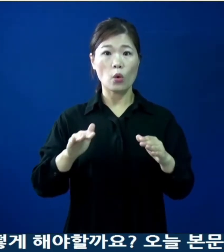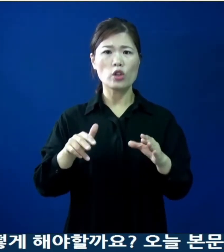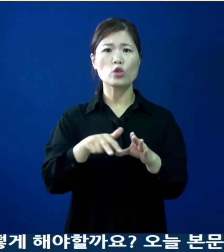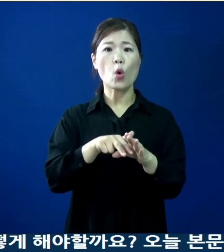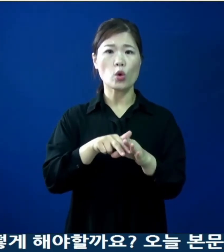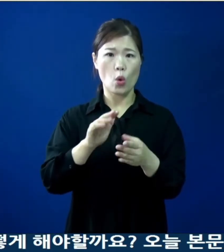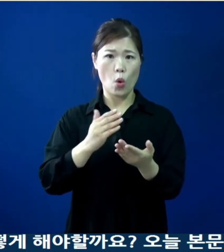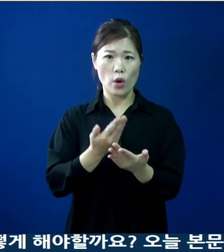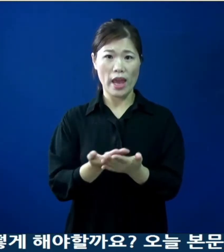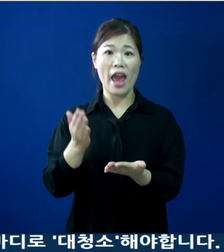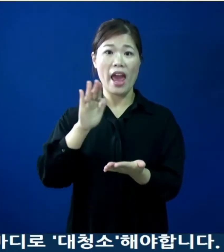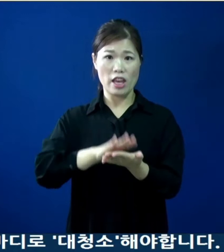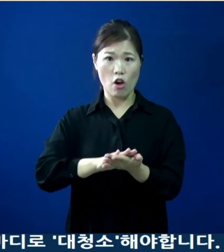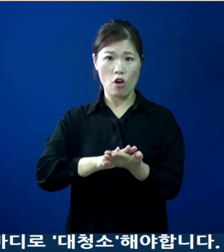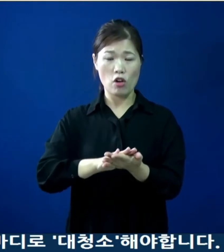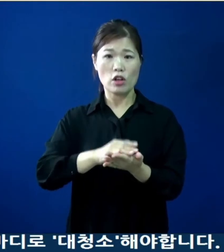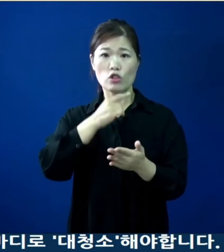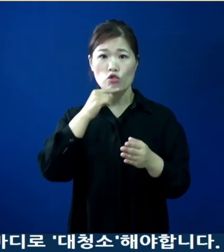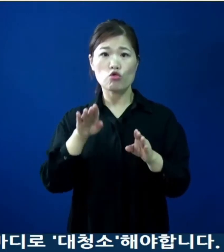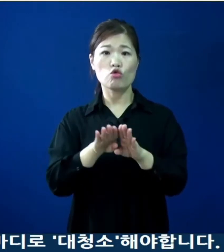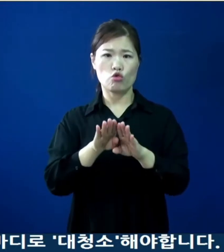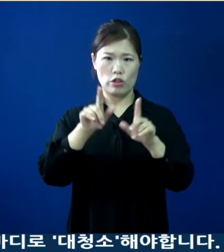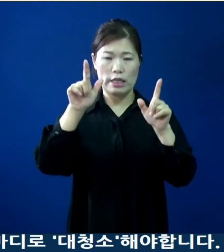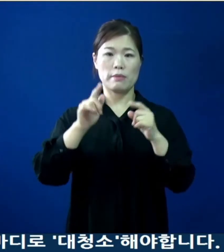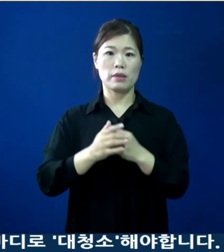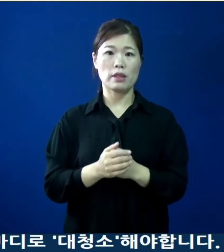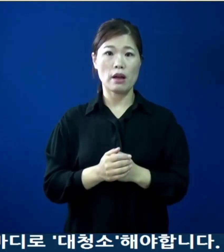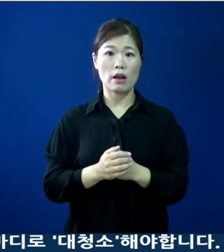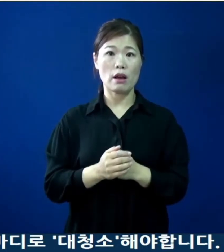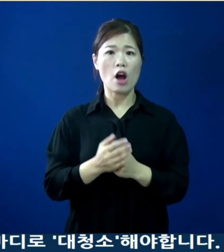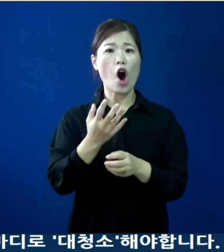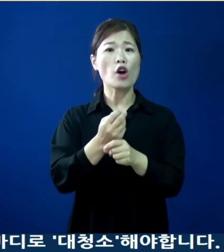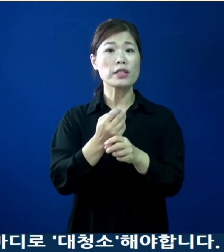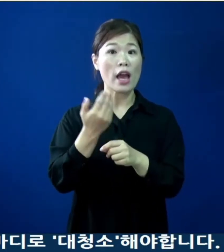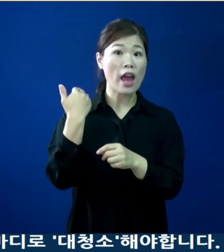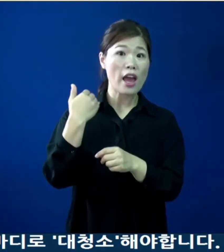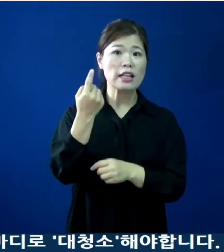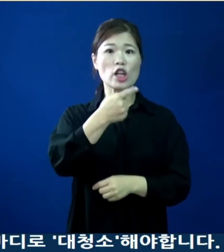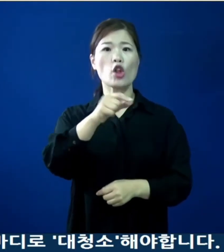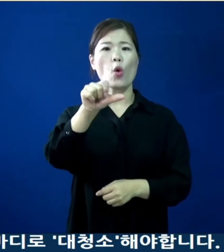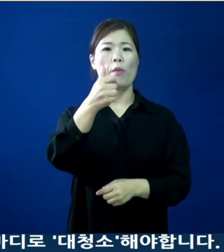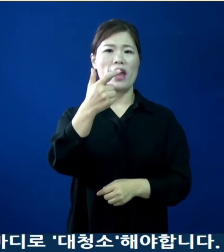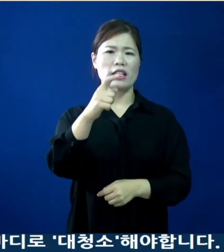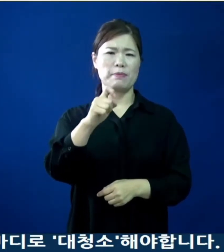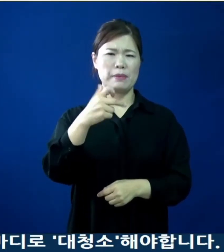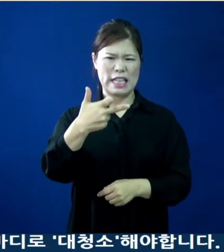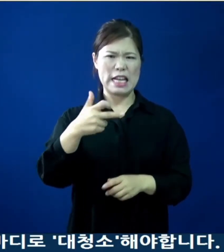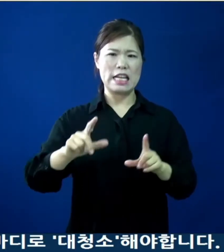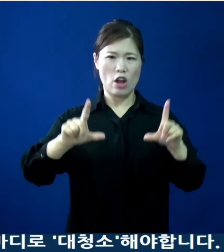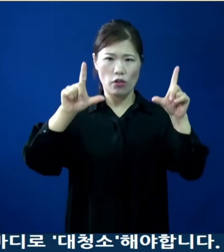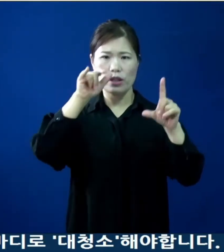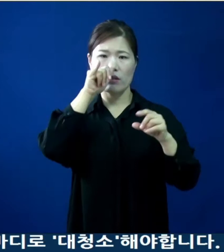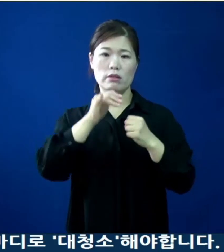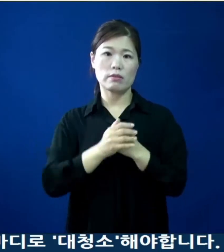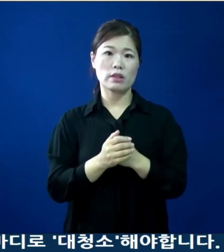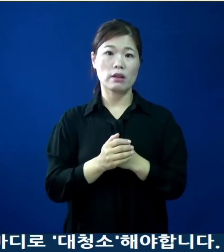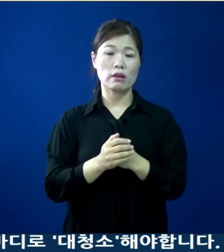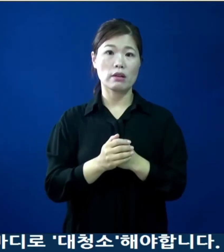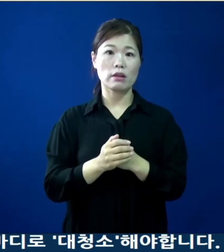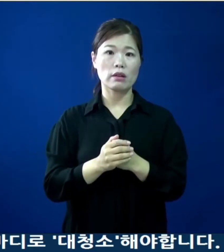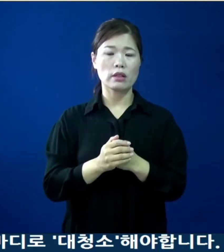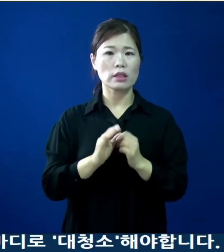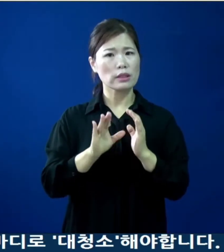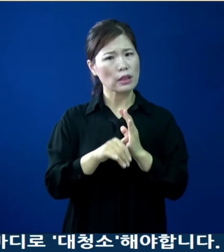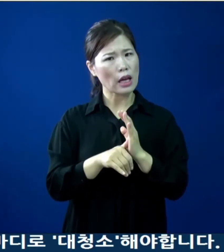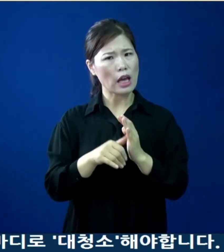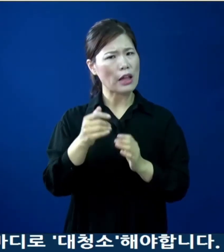종교개혁 주일 감사로 지키고 있습니다. 종교개혁이 언제 있었냐면 1517년 이 무렵에 있었습니다.